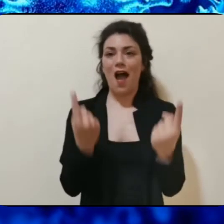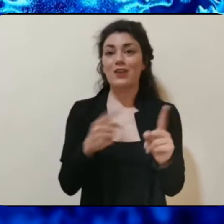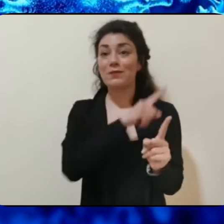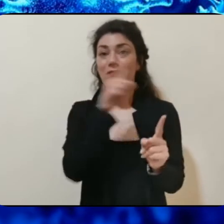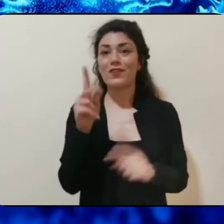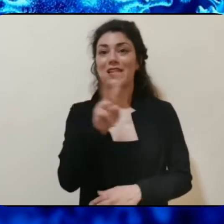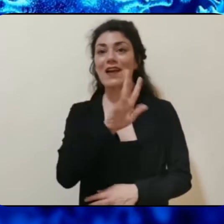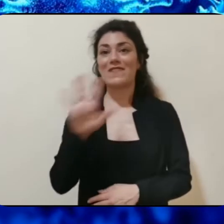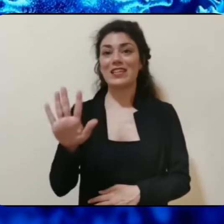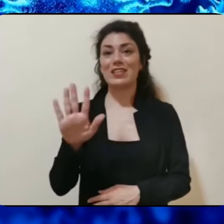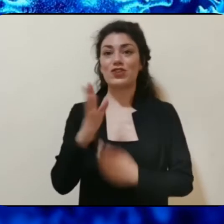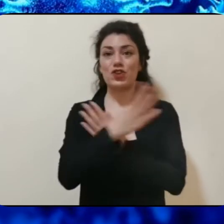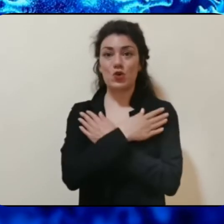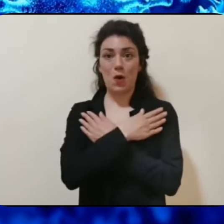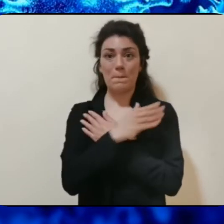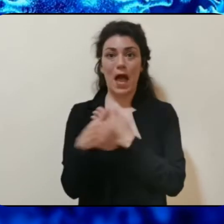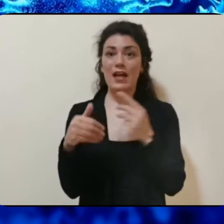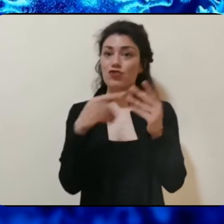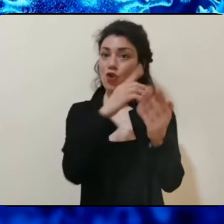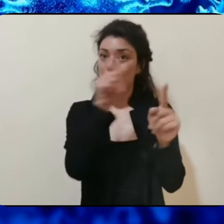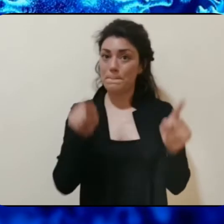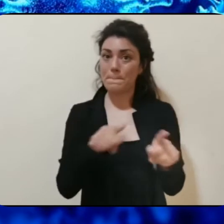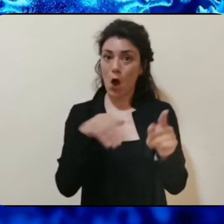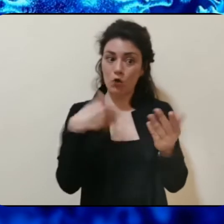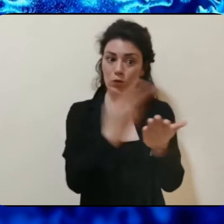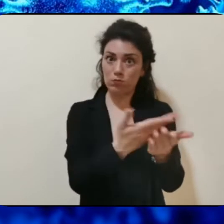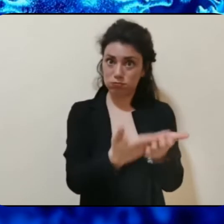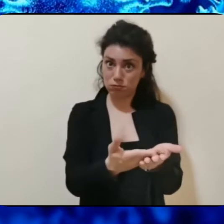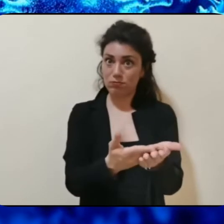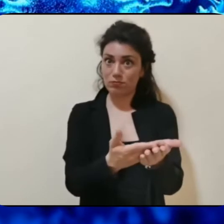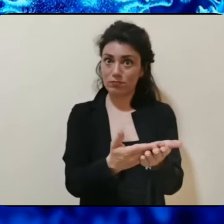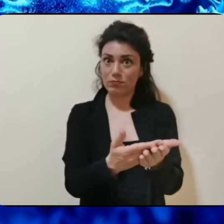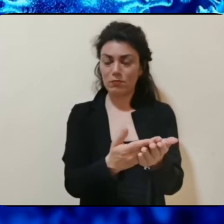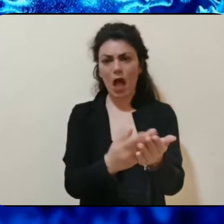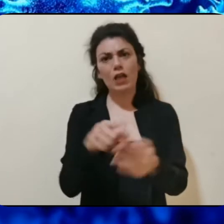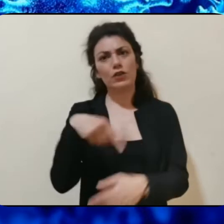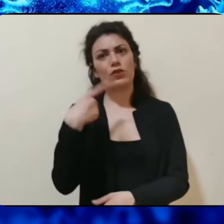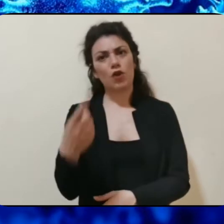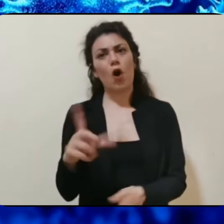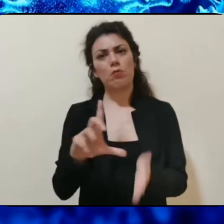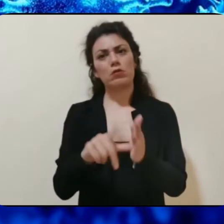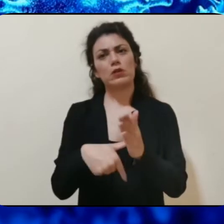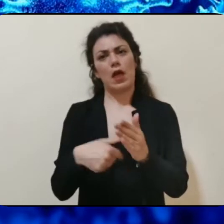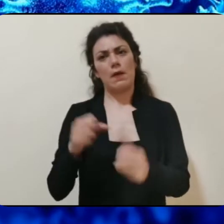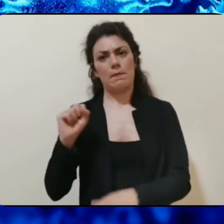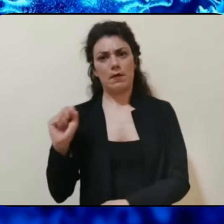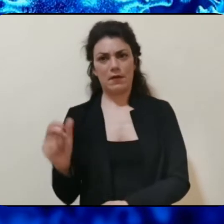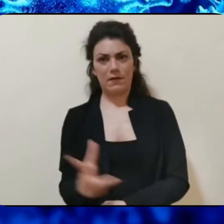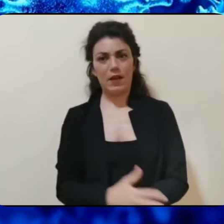attendere che corra il termine per presentare l'istanza, quindi al 25 di maggio, però assicuriamo tempi